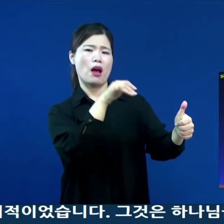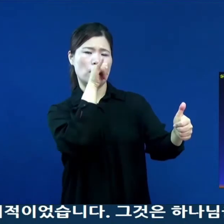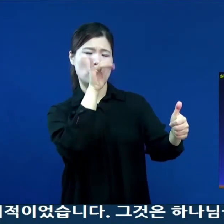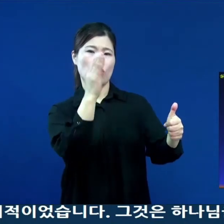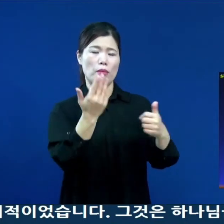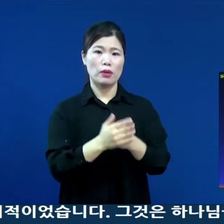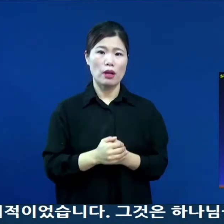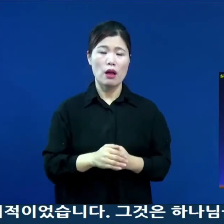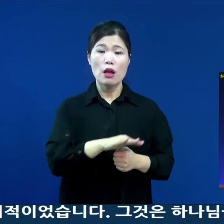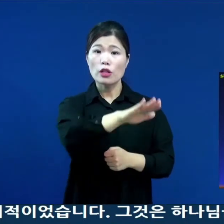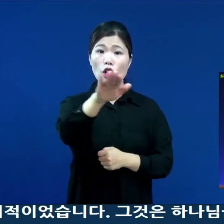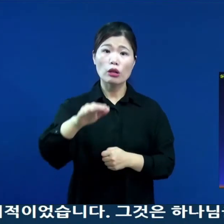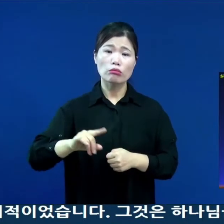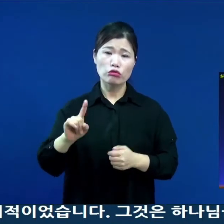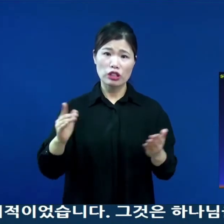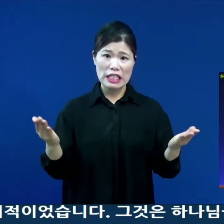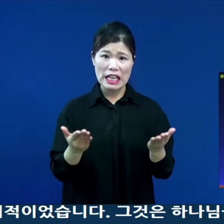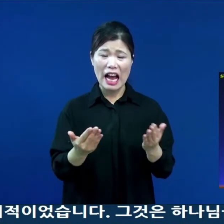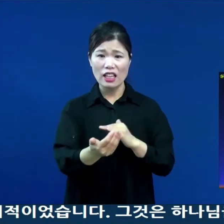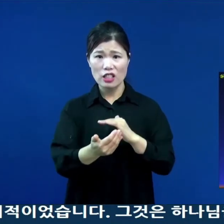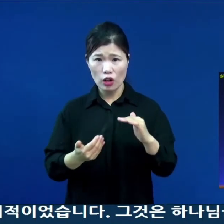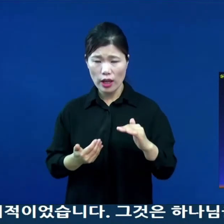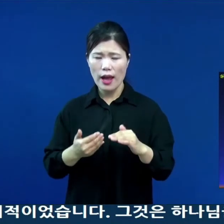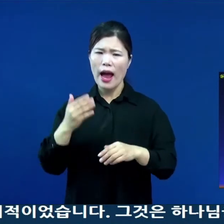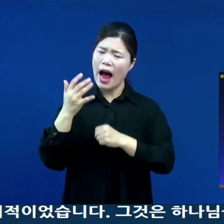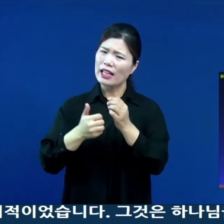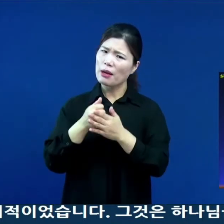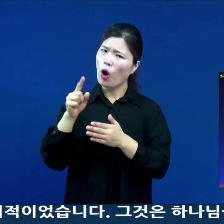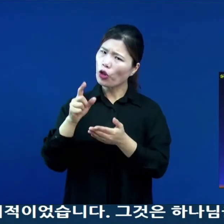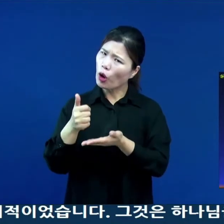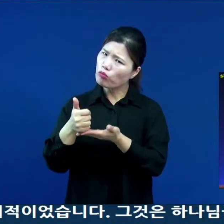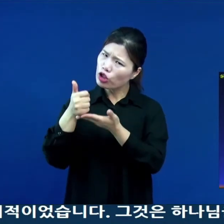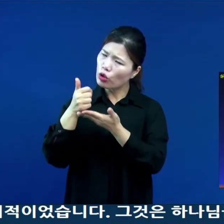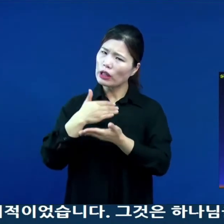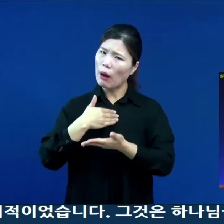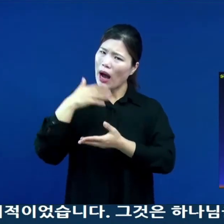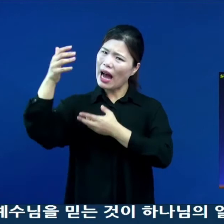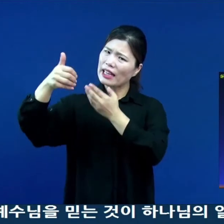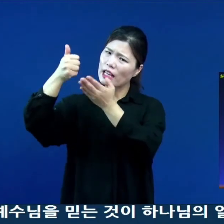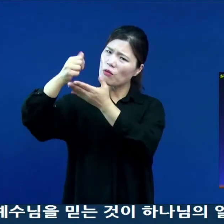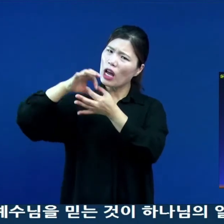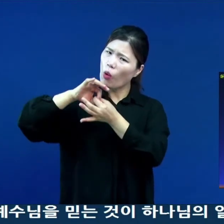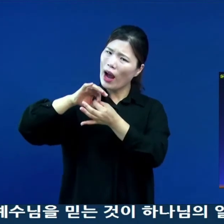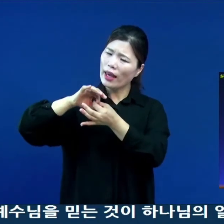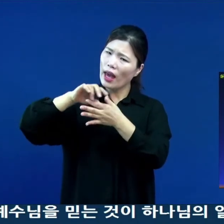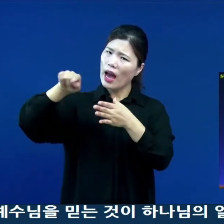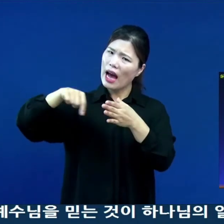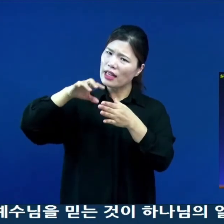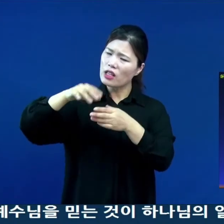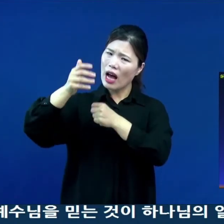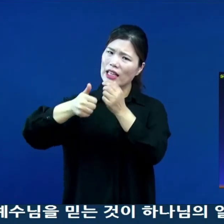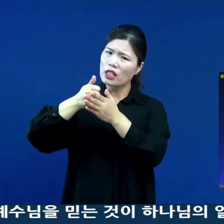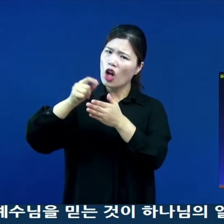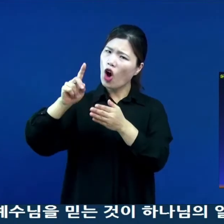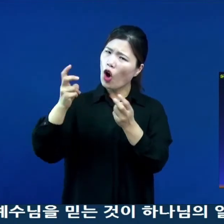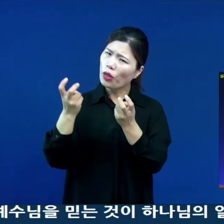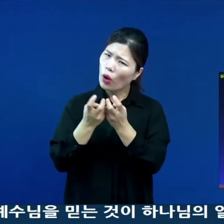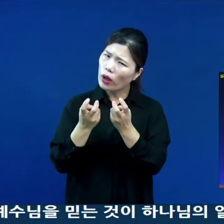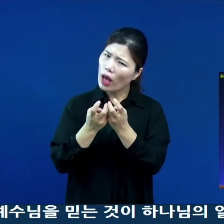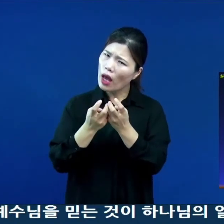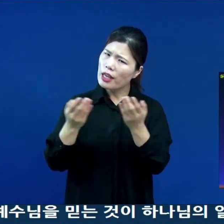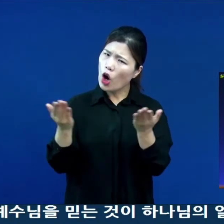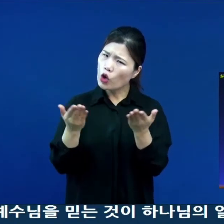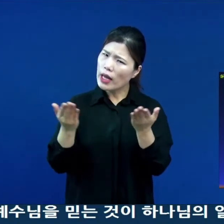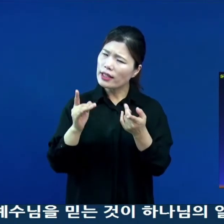어떤 분이시고 하나님이 내게 누구시고 나와 하나님 관계 속에서 하나님이 어떻게 역사하시는지 그것을 아는 것이요,